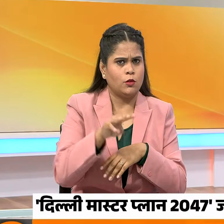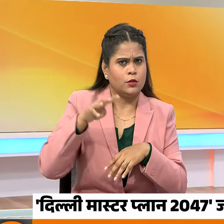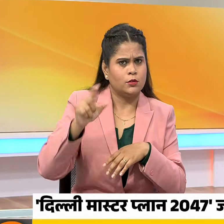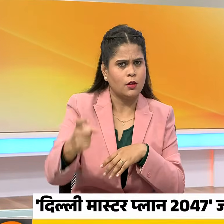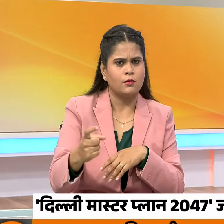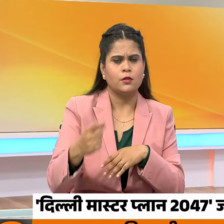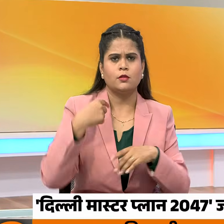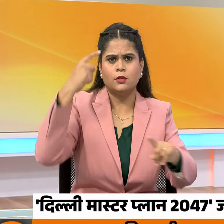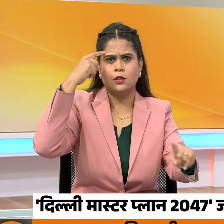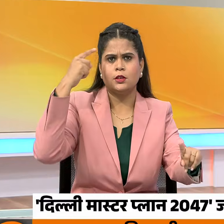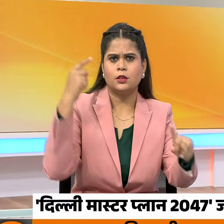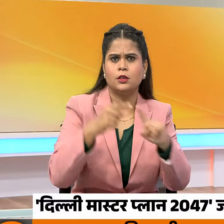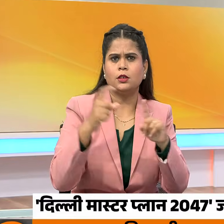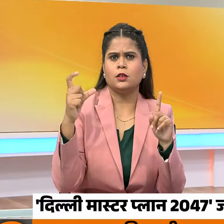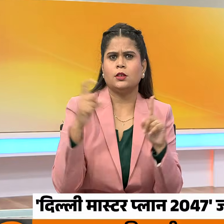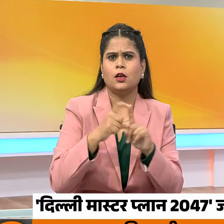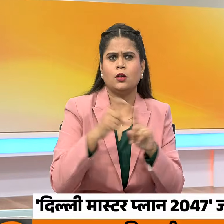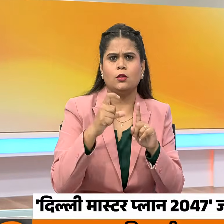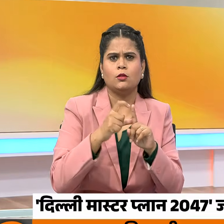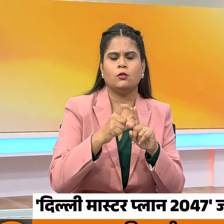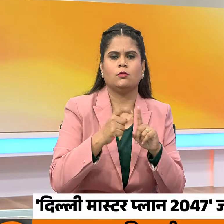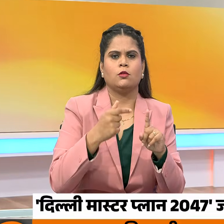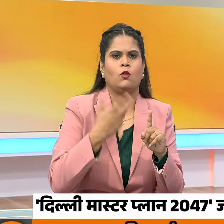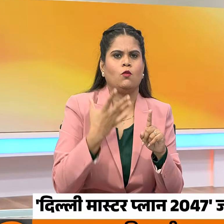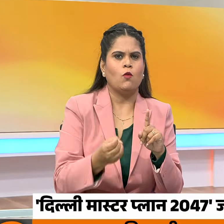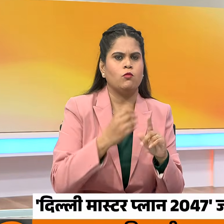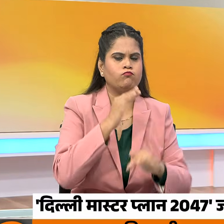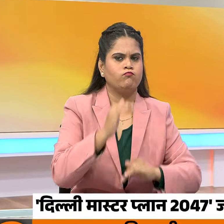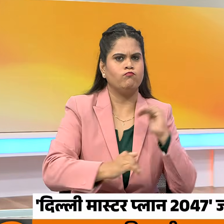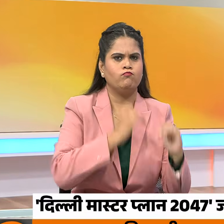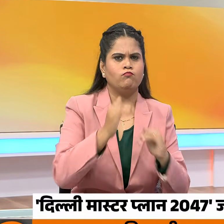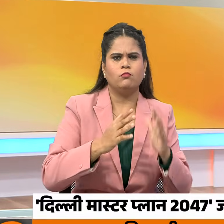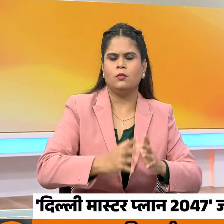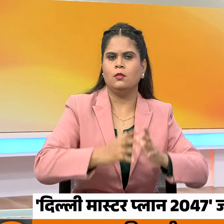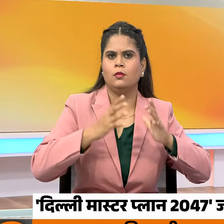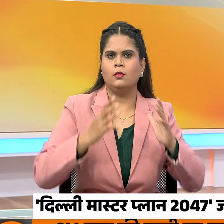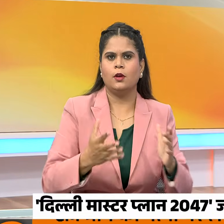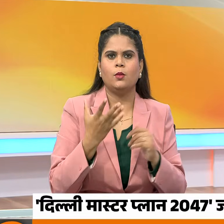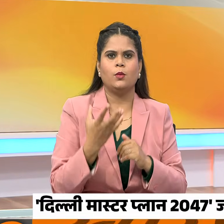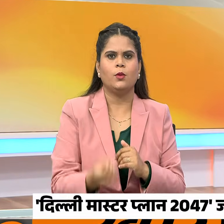उद्देश्य दिल्ली को विश्व स्तरीय शहर बनाना।